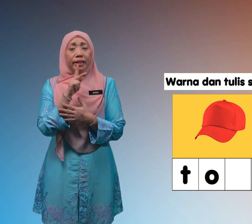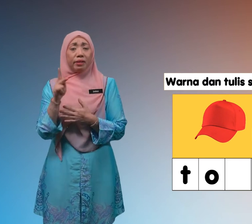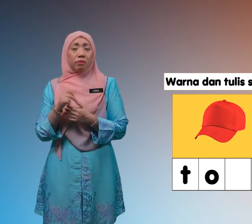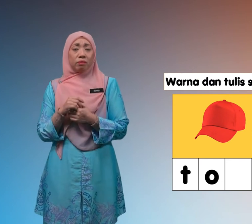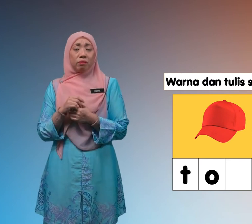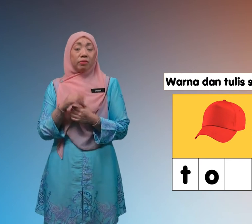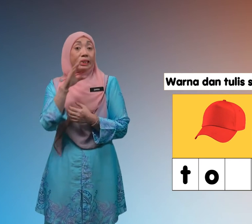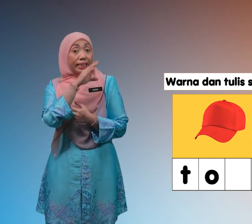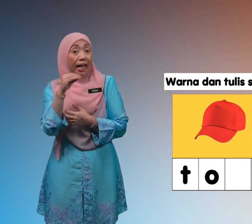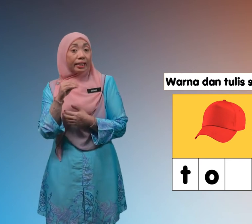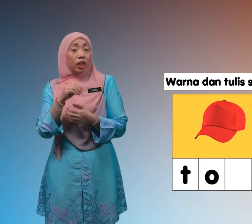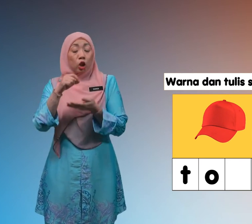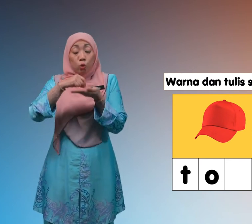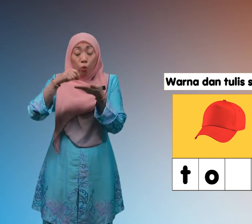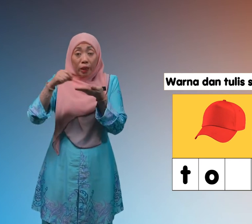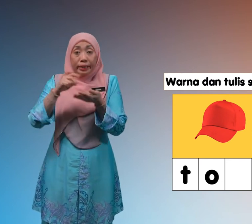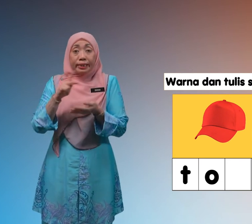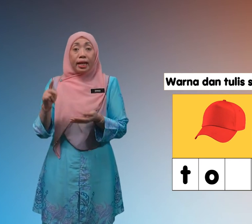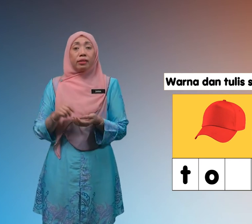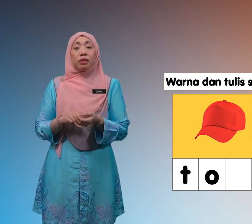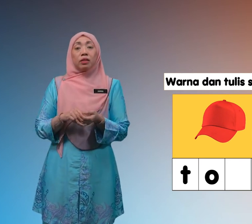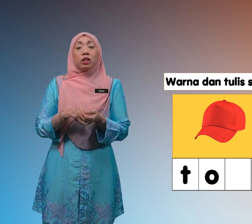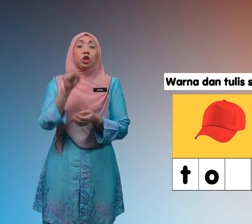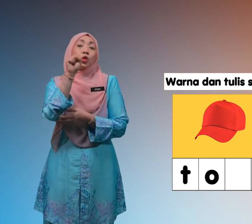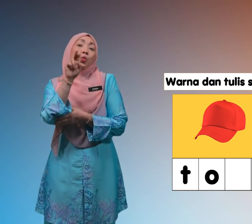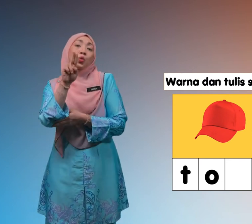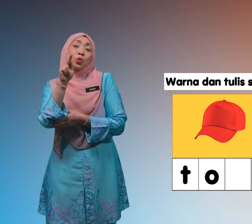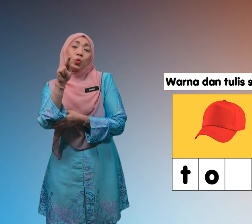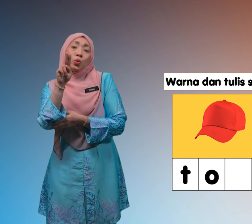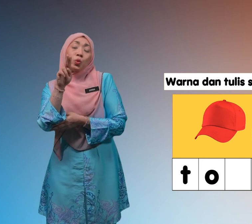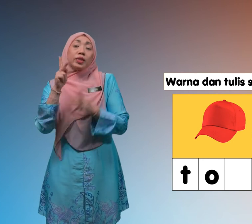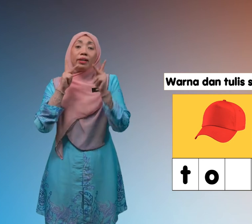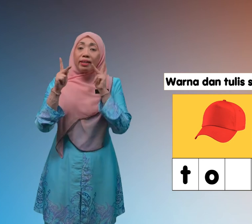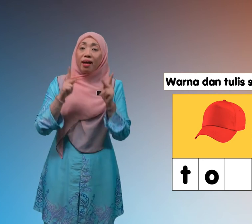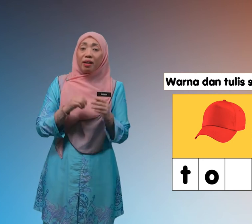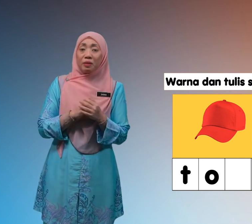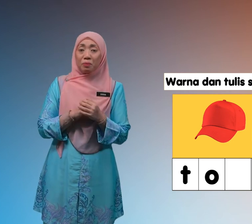Warnakan dan tuliskan suku kata.